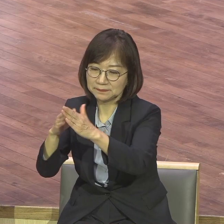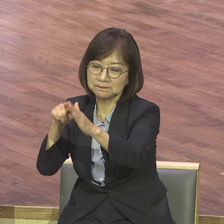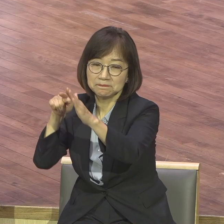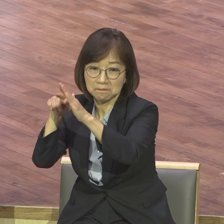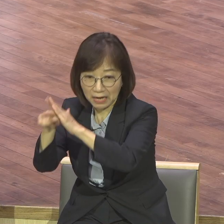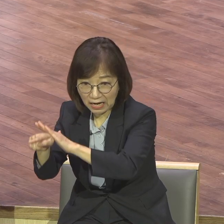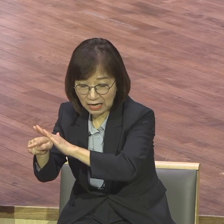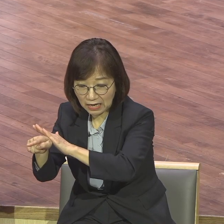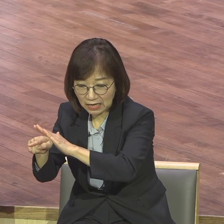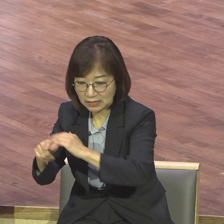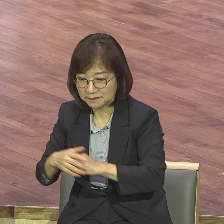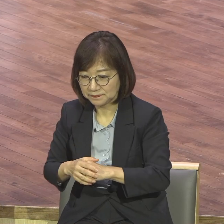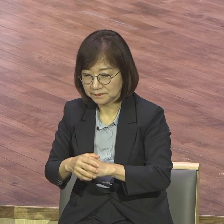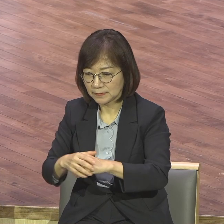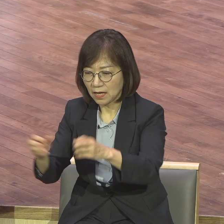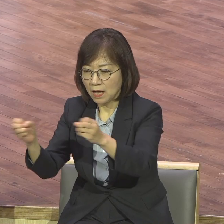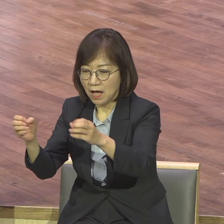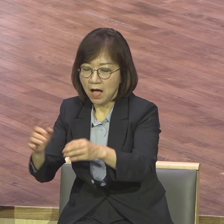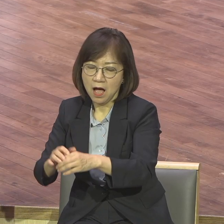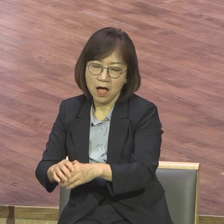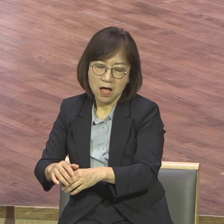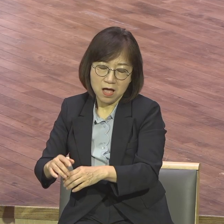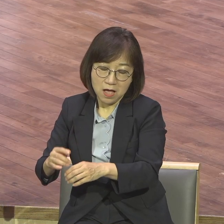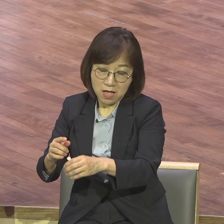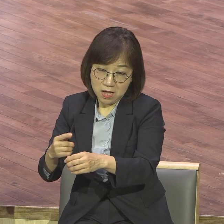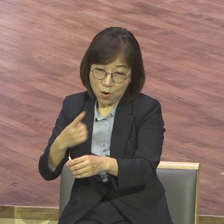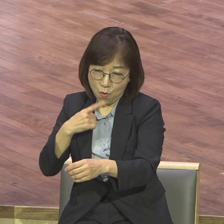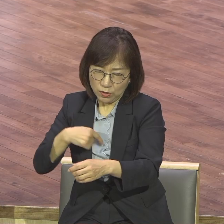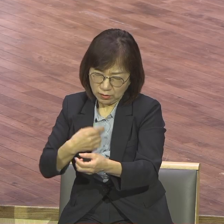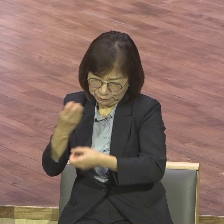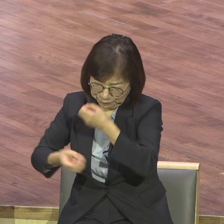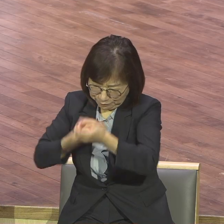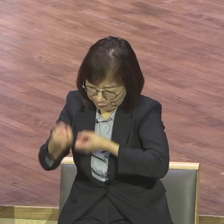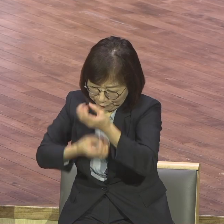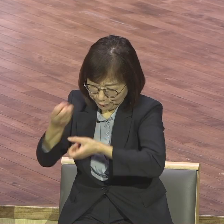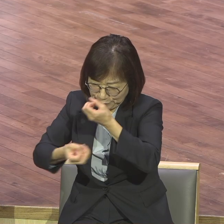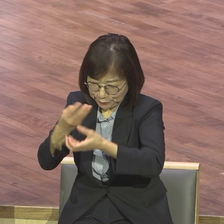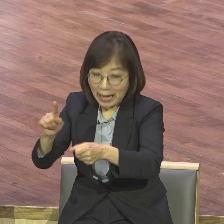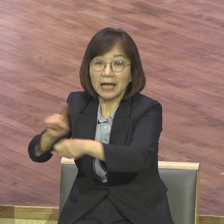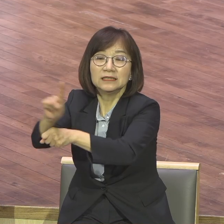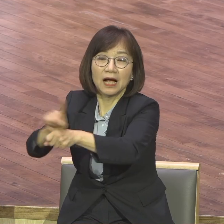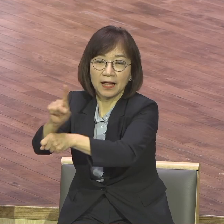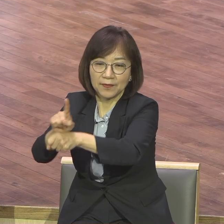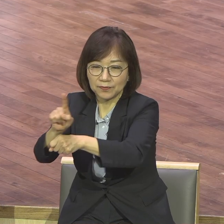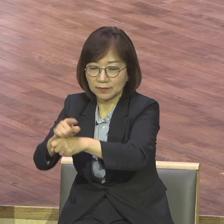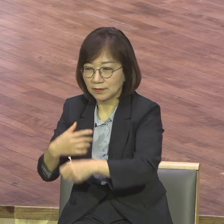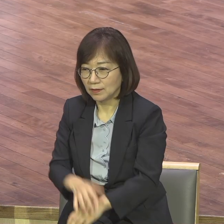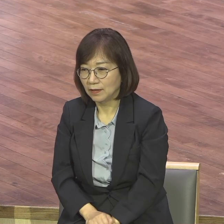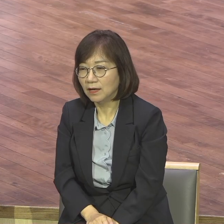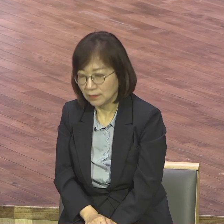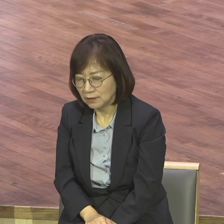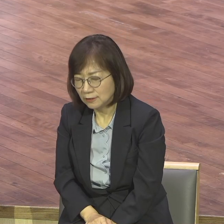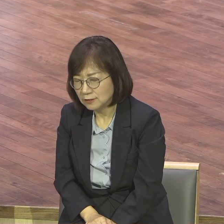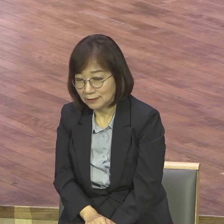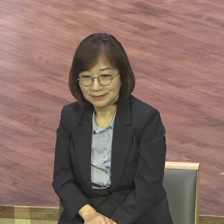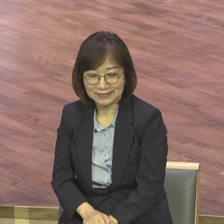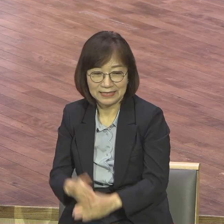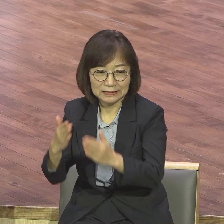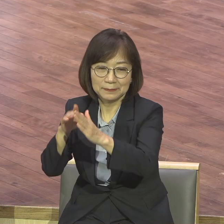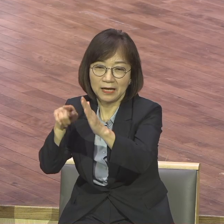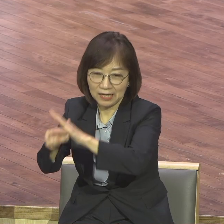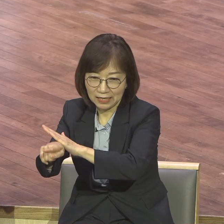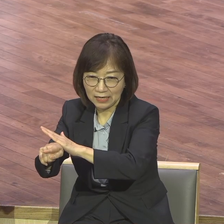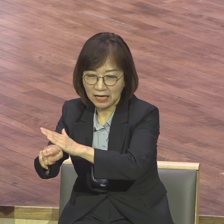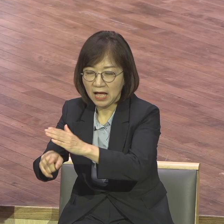그 보고서 보니 그런 말도 있어요. 한 시간을 앉아가지고 그 신방을 갔는데 그분이